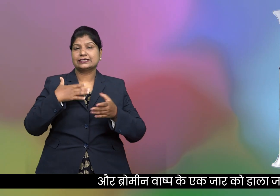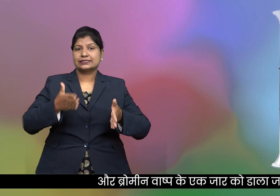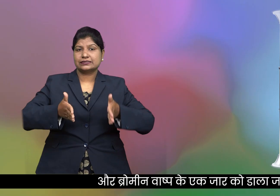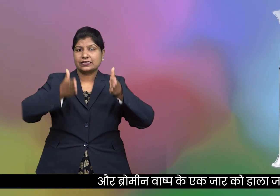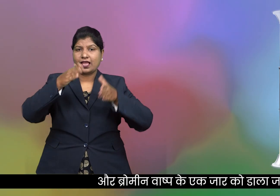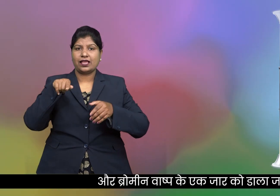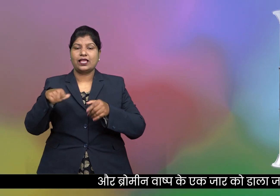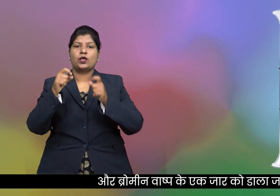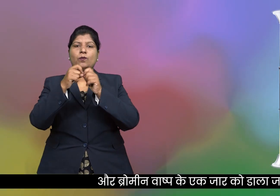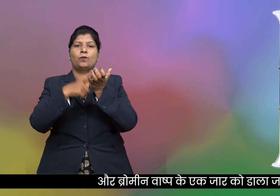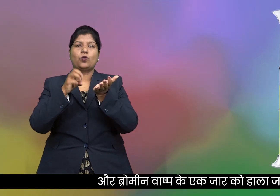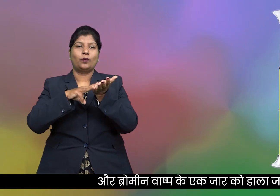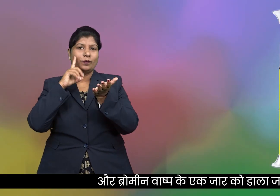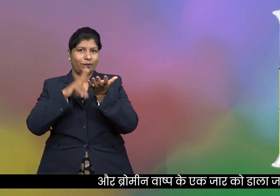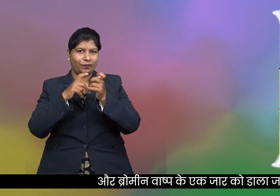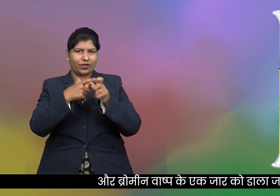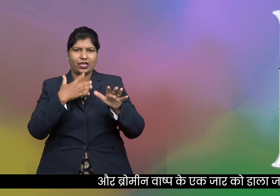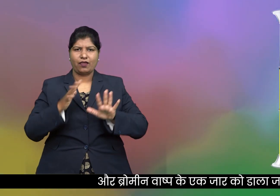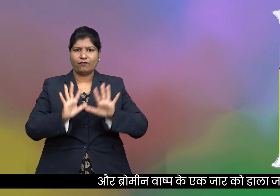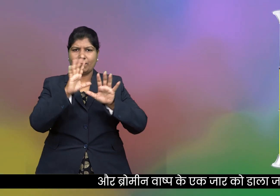के एक जार को डाला जाता है।